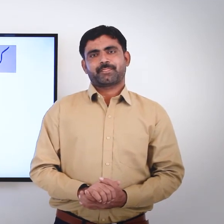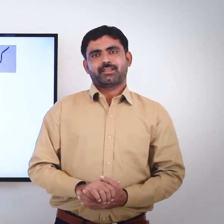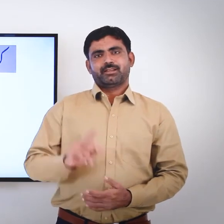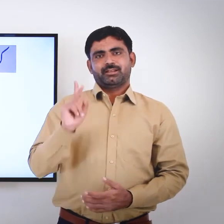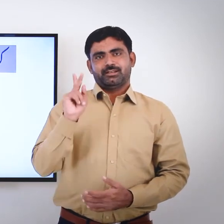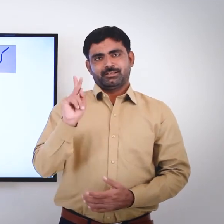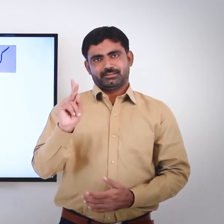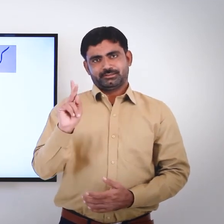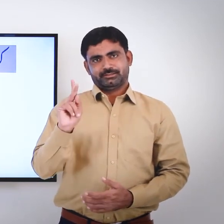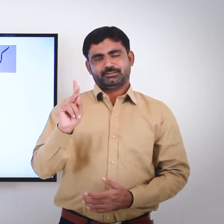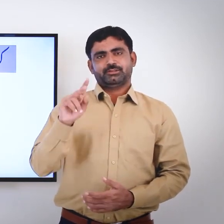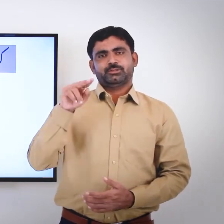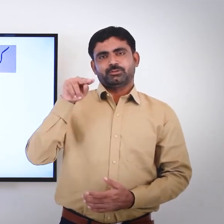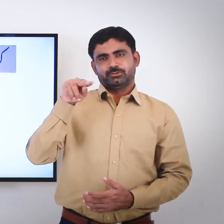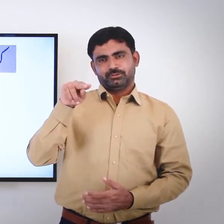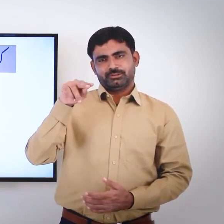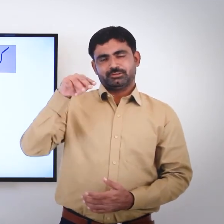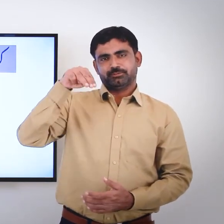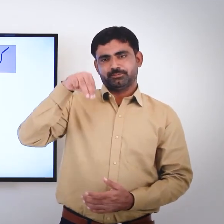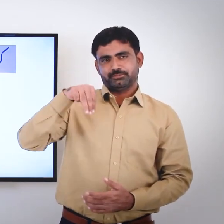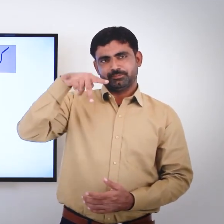نمبر 1، حروف کو دیکھیں۔